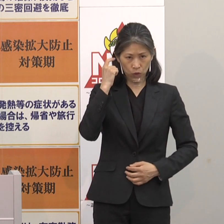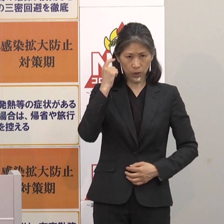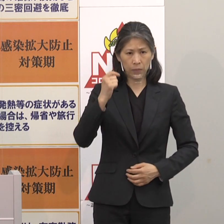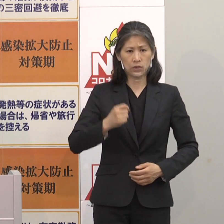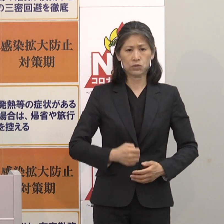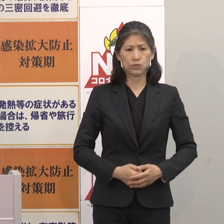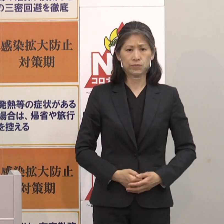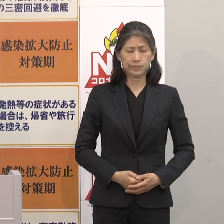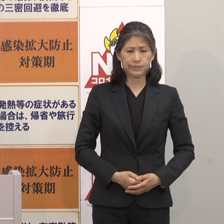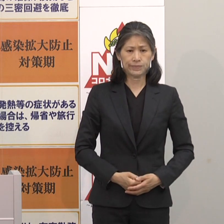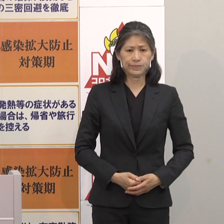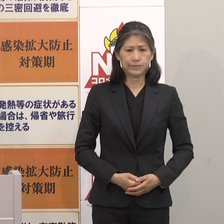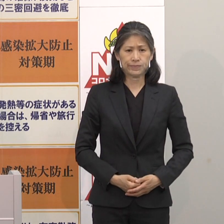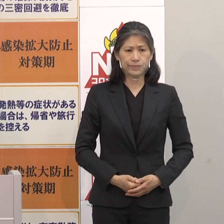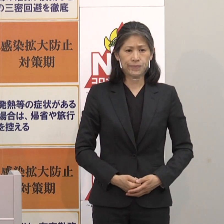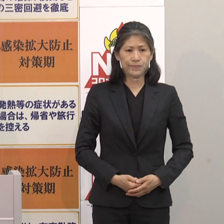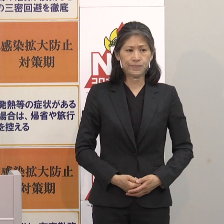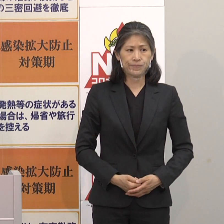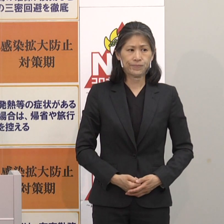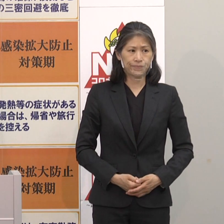ありがとうございます。